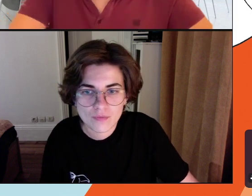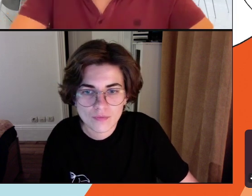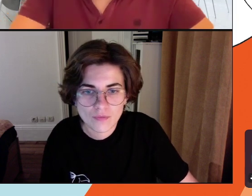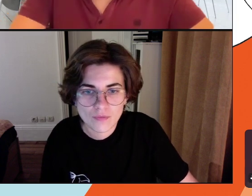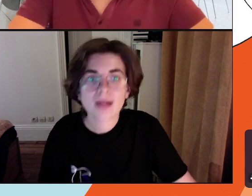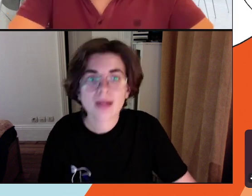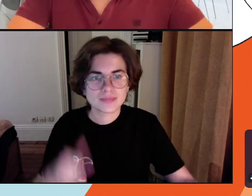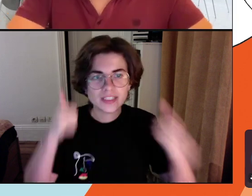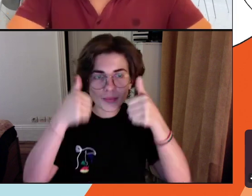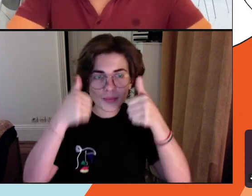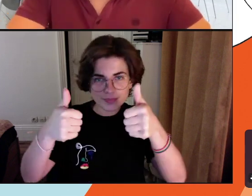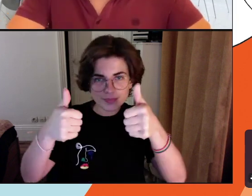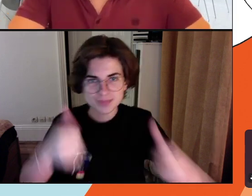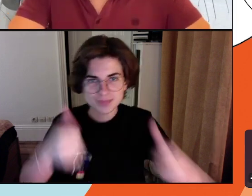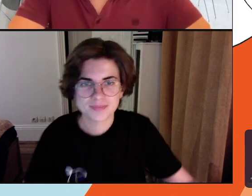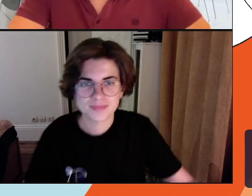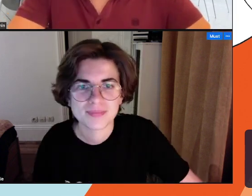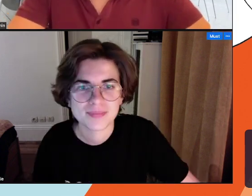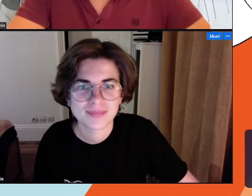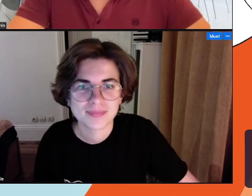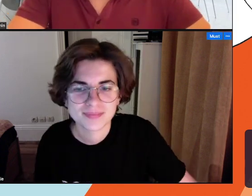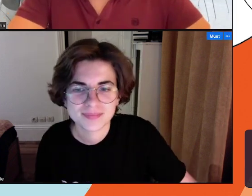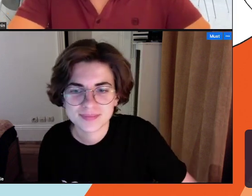Voilà, c'est bon.